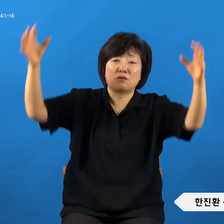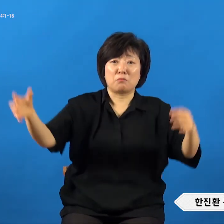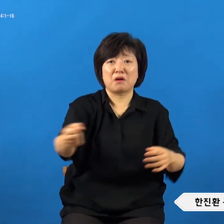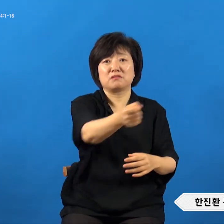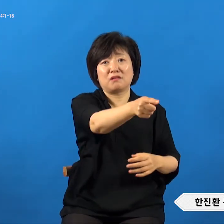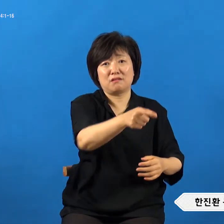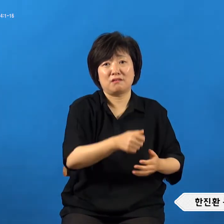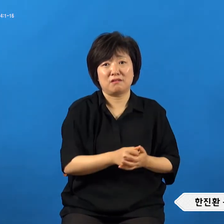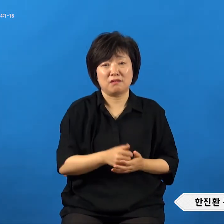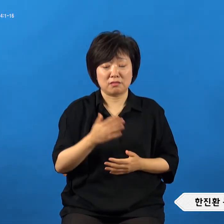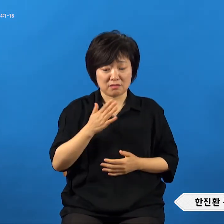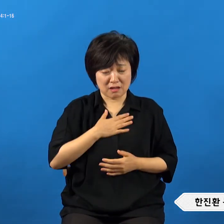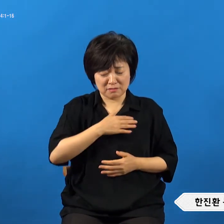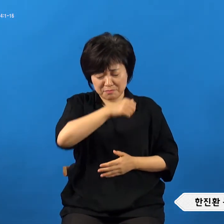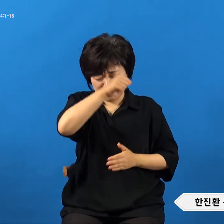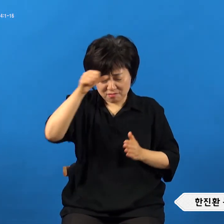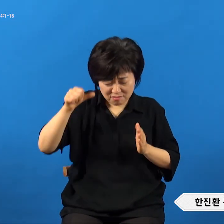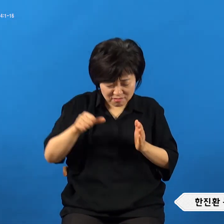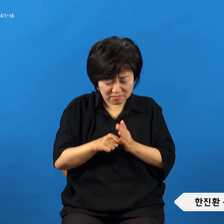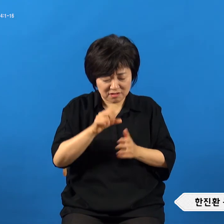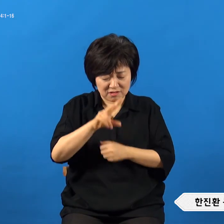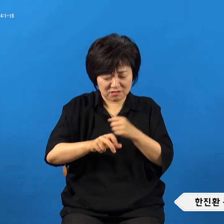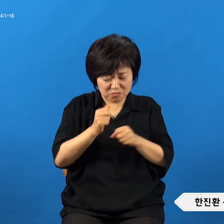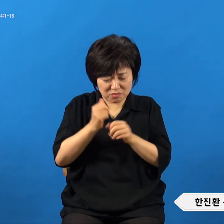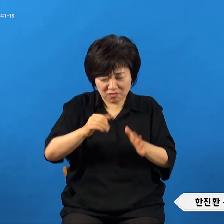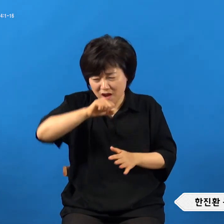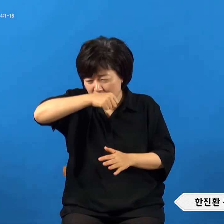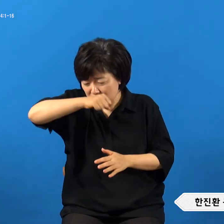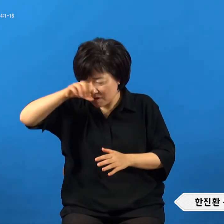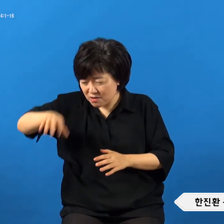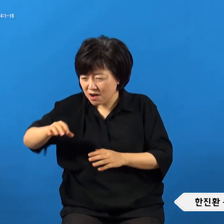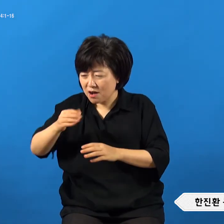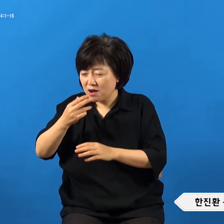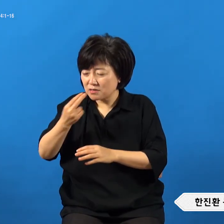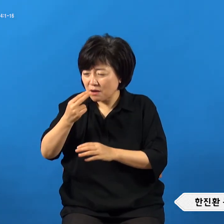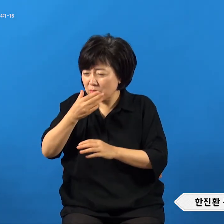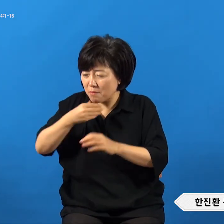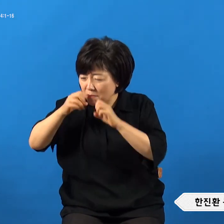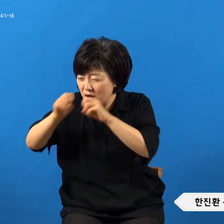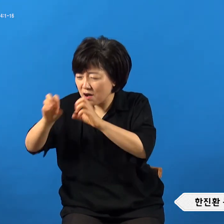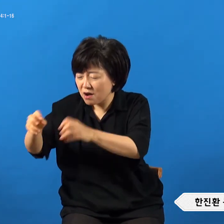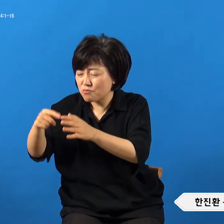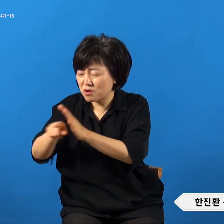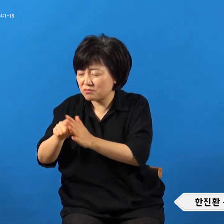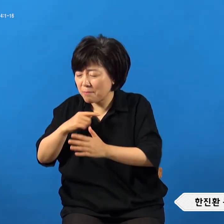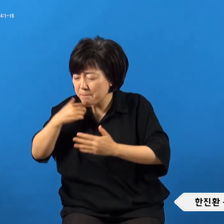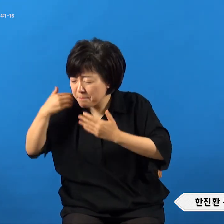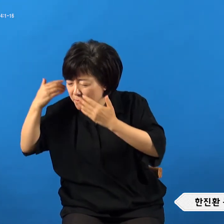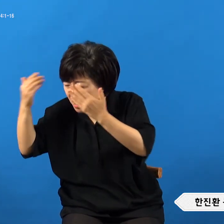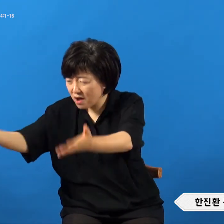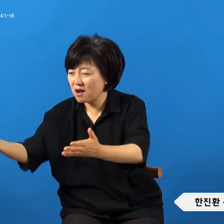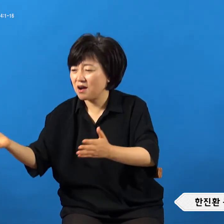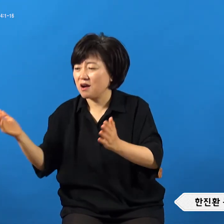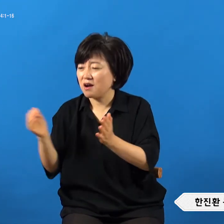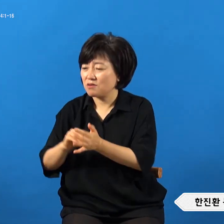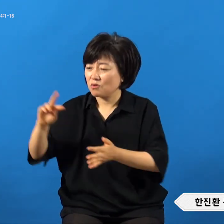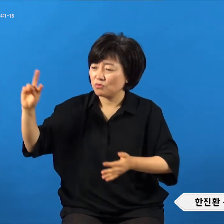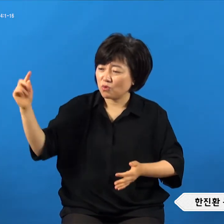환영을 받는데 저는 제 평생을 아프리카 생명을 구원하기 위해서 바치고